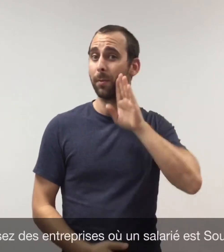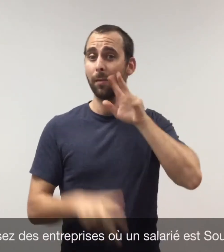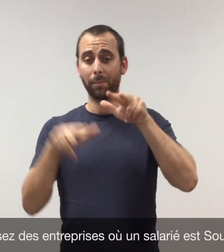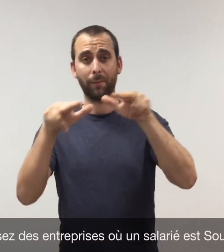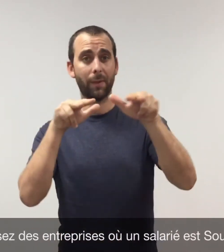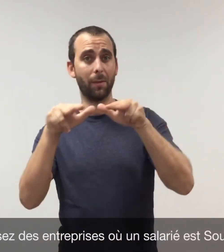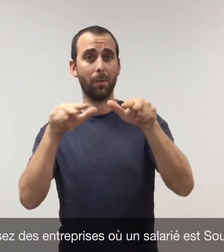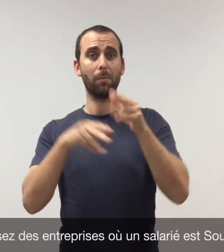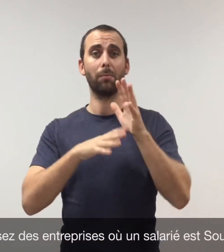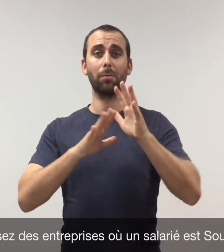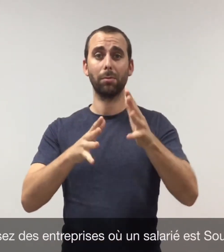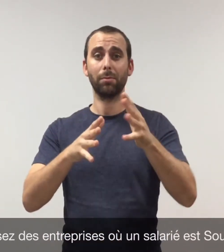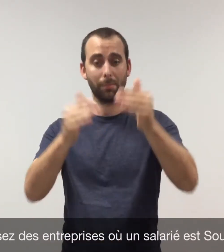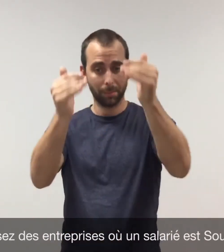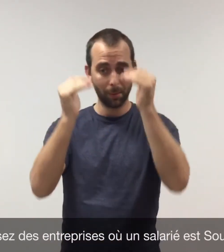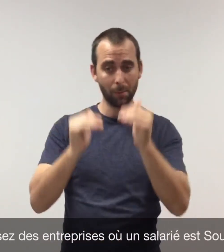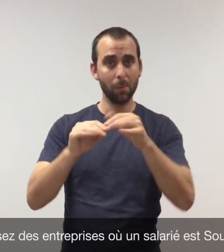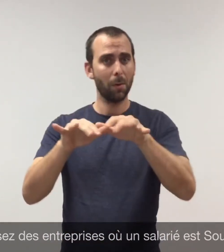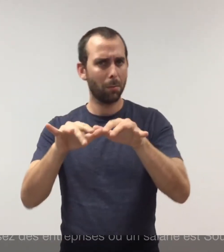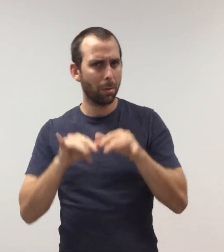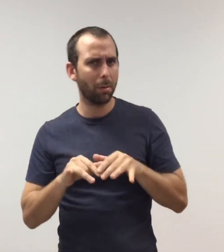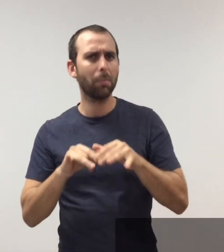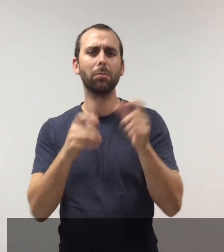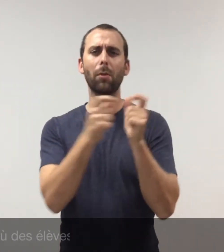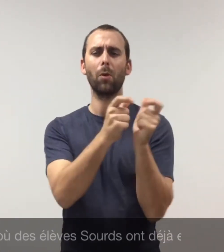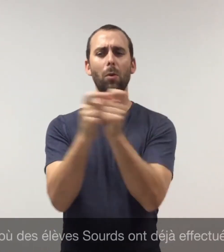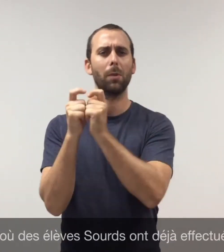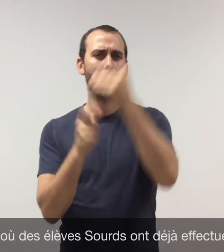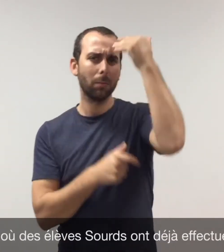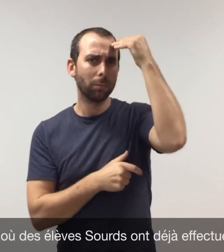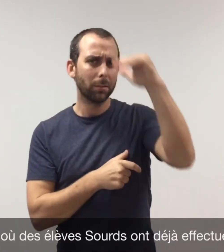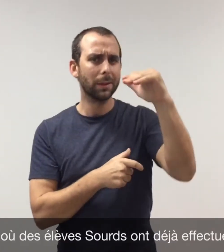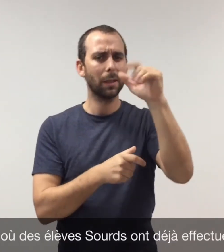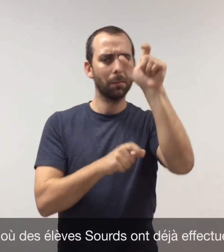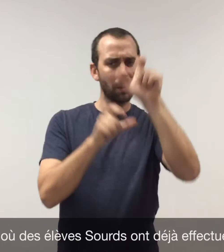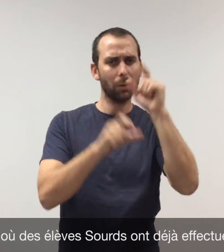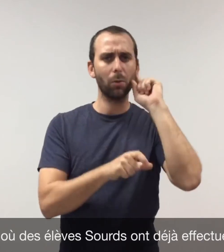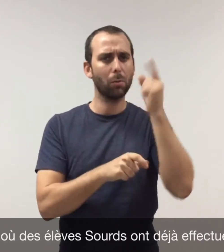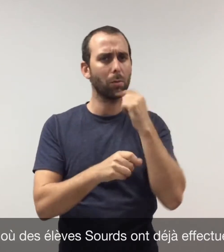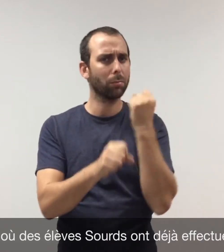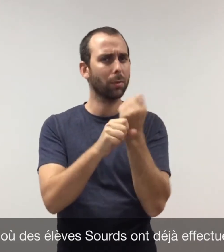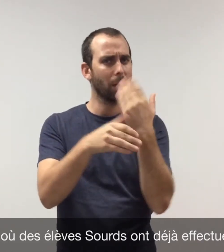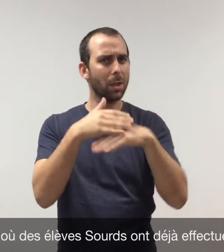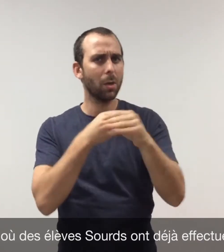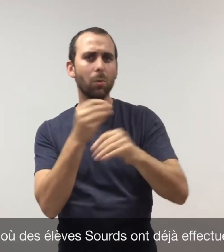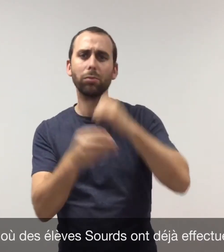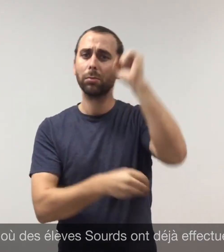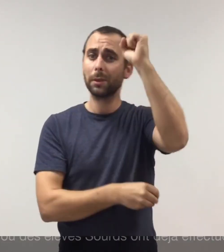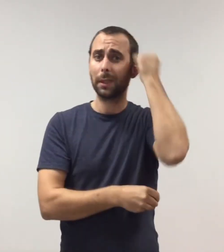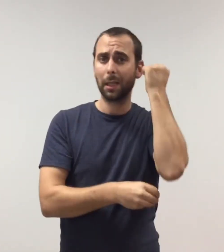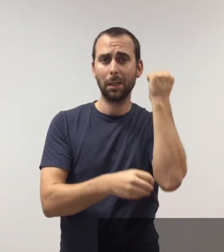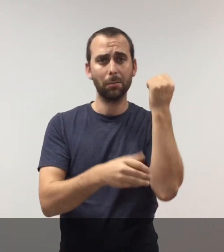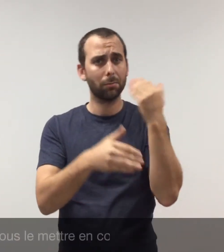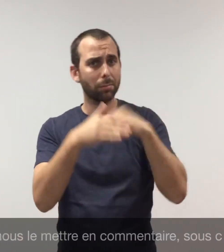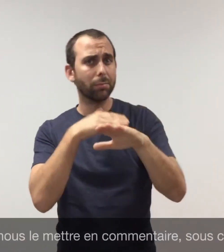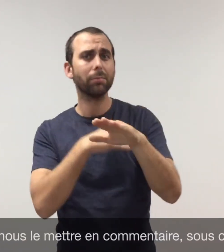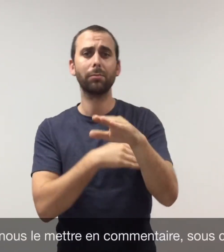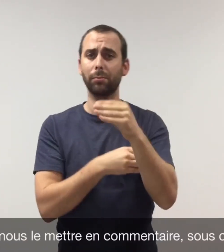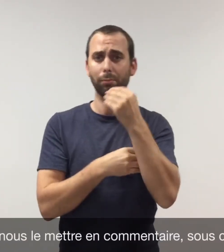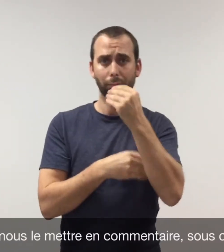Si vous connaissez des entreprises où un salarié est sourd, ou bien des entreprises où des élèves sourds ont déjà effectué un stage, n'hésitez